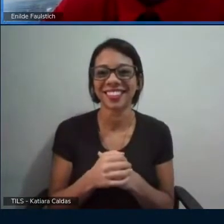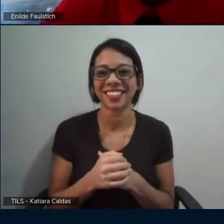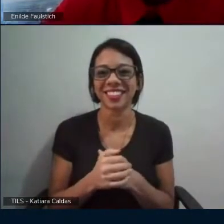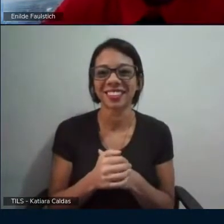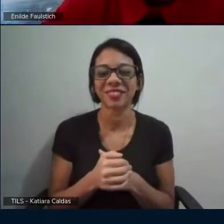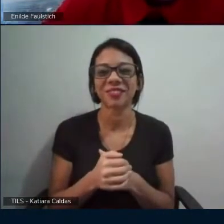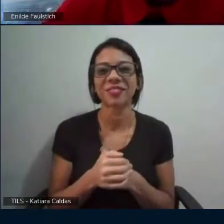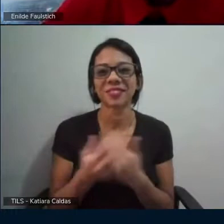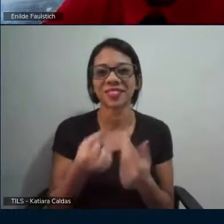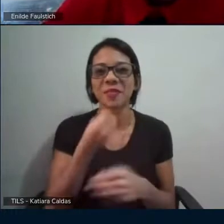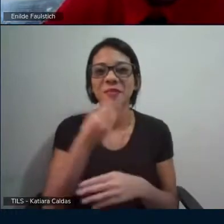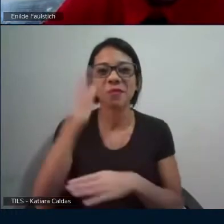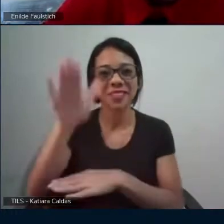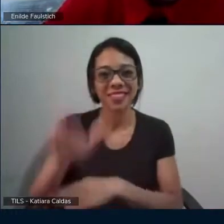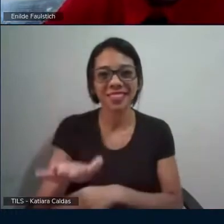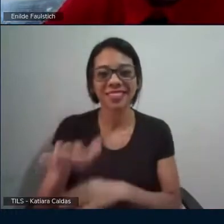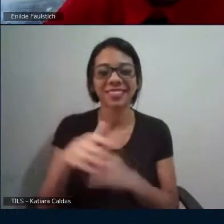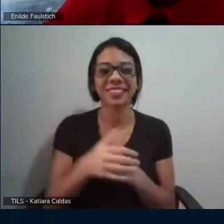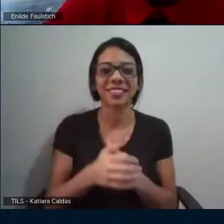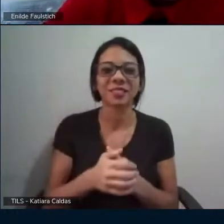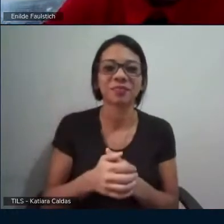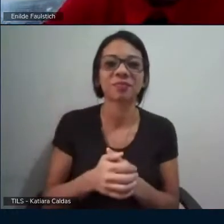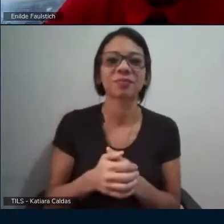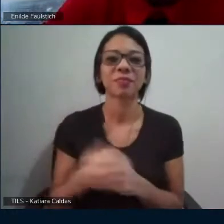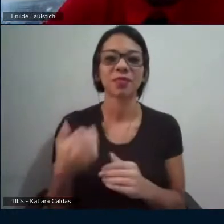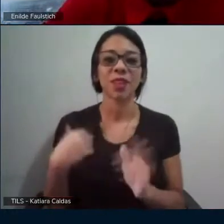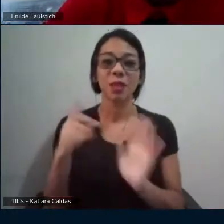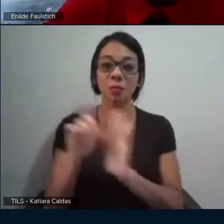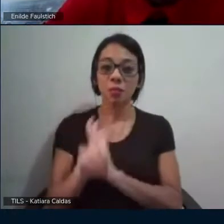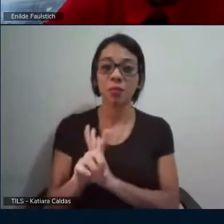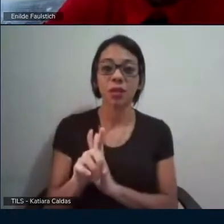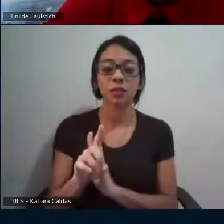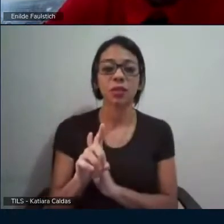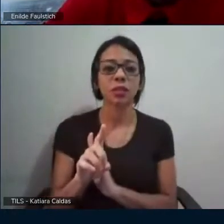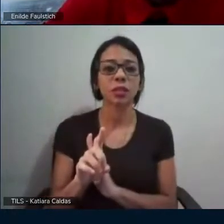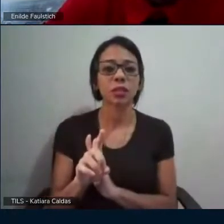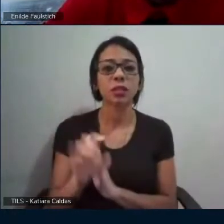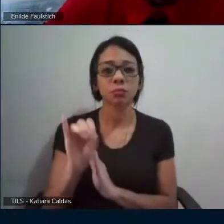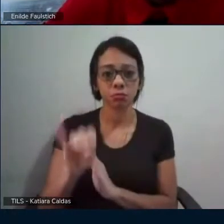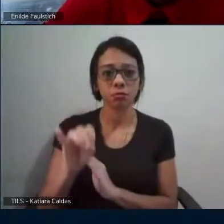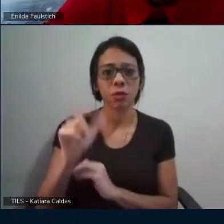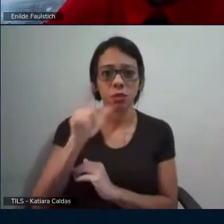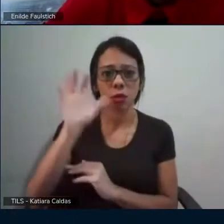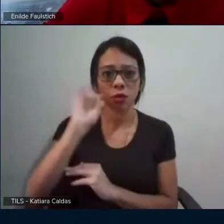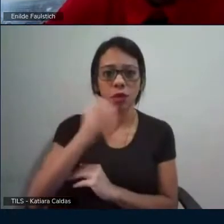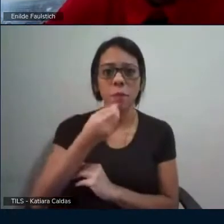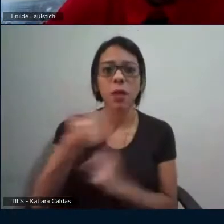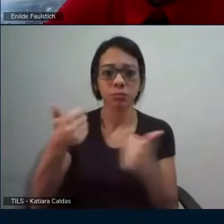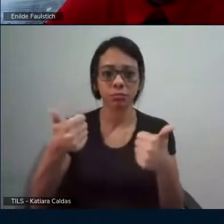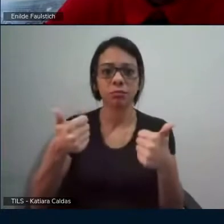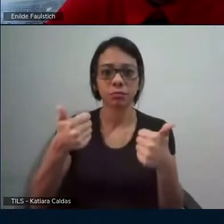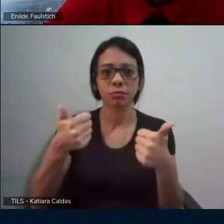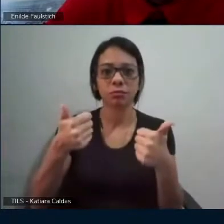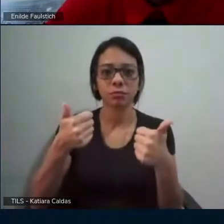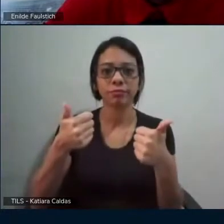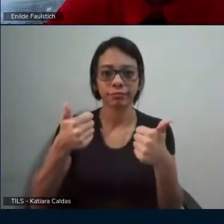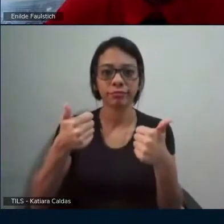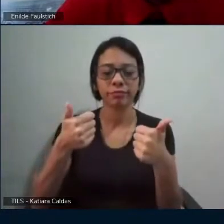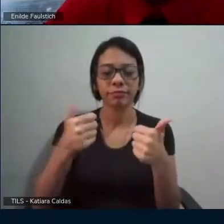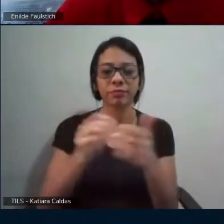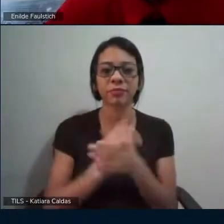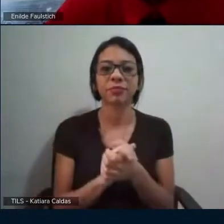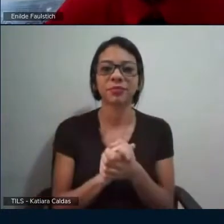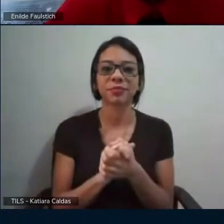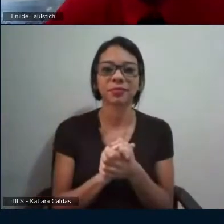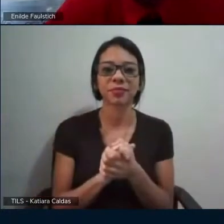Boa tarde. Eu pergunto se a intérprete está me escutando bem.